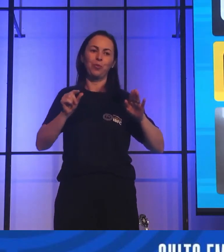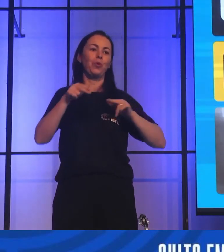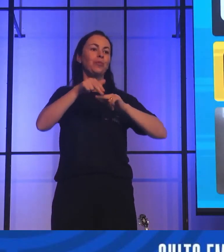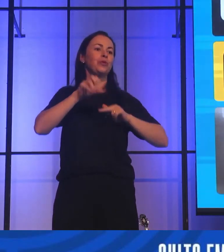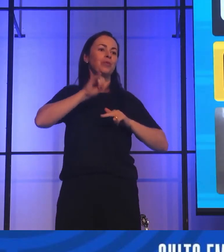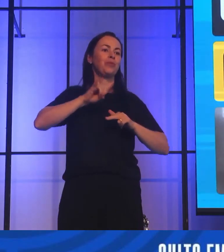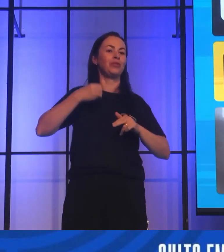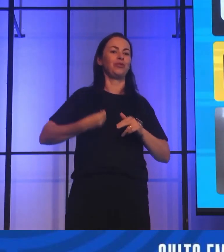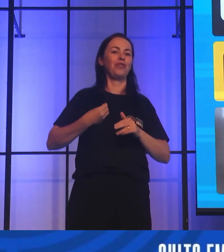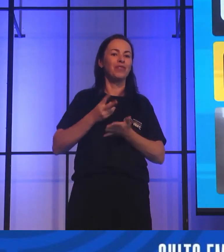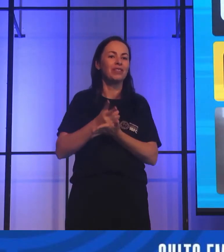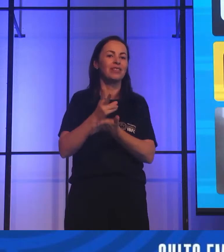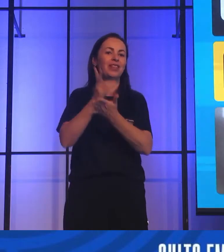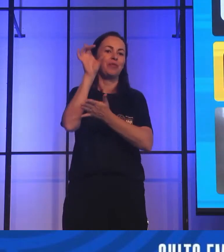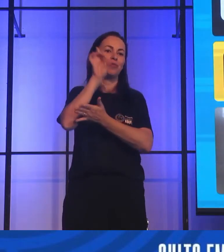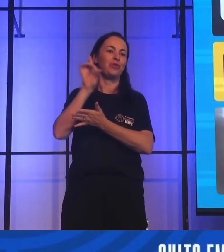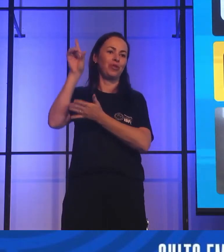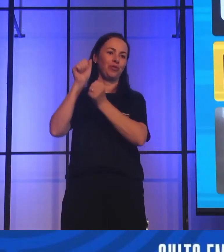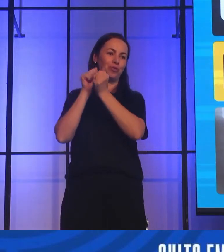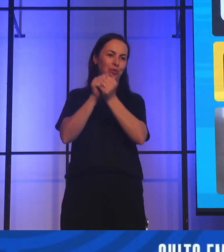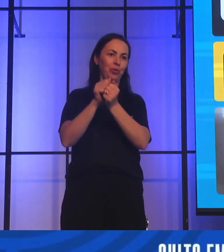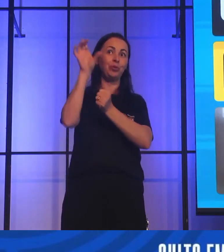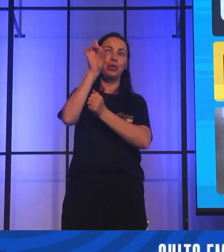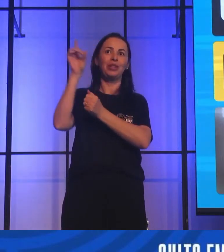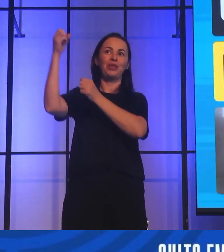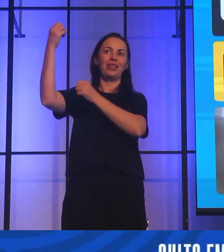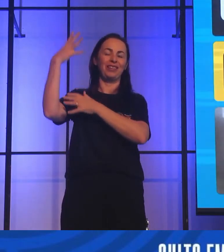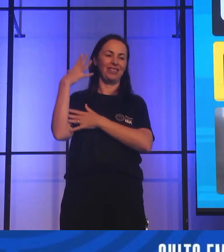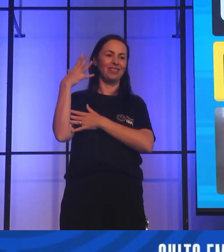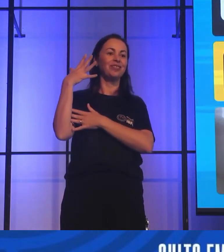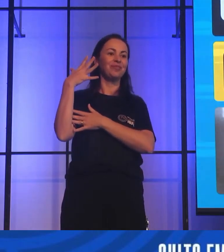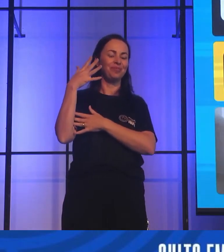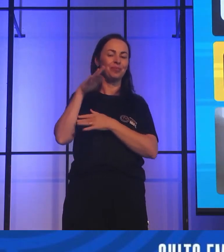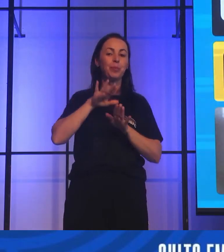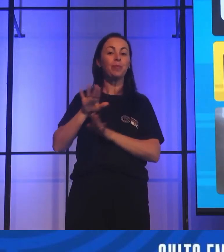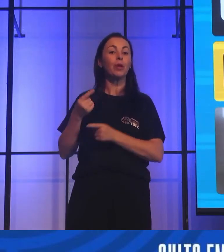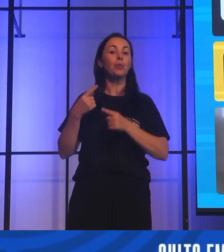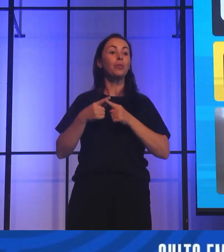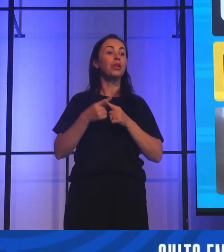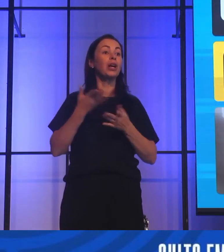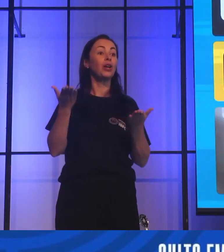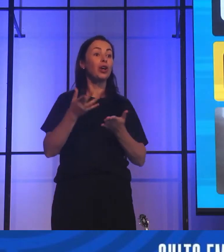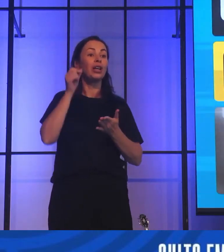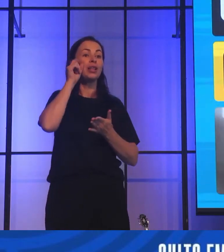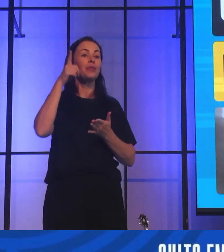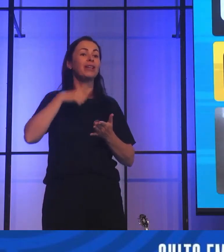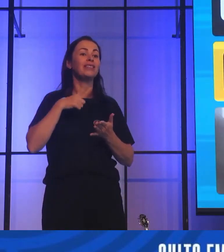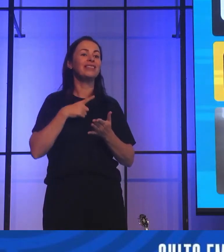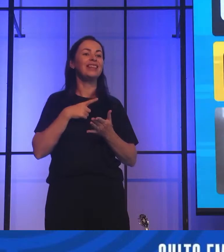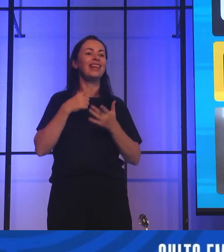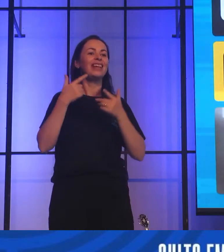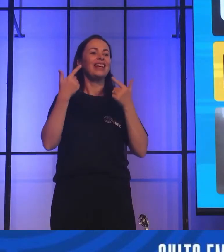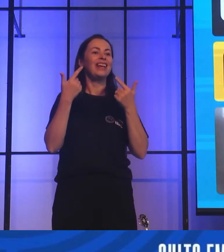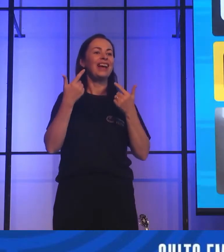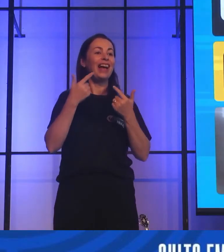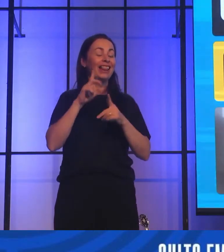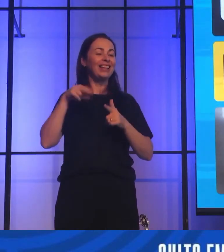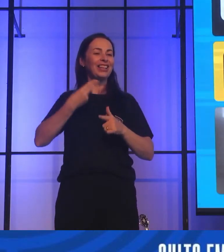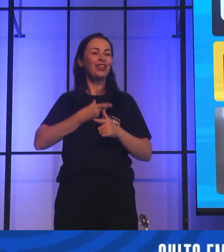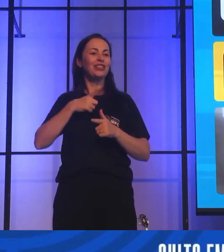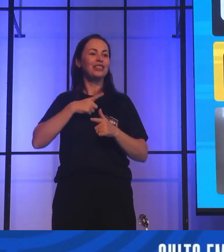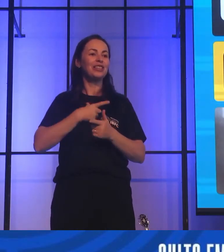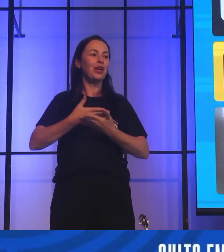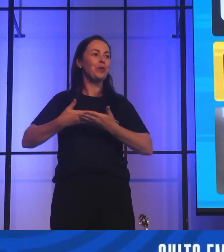graça. Nessa manhã nós temos a alegria de termos o papai Juarez e a mamãe Aline e o pequeno Davi. Eu convido a passar